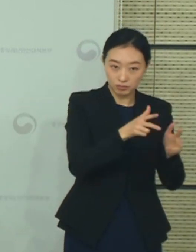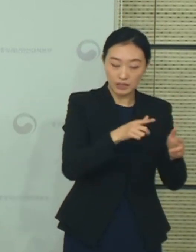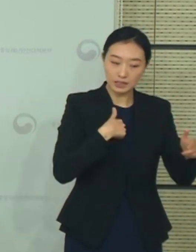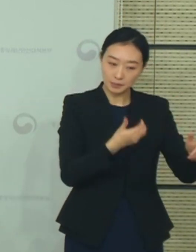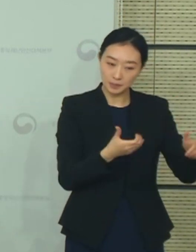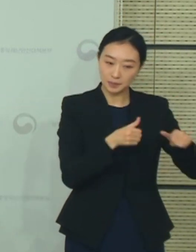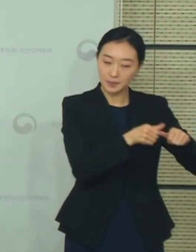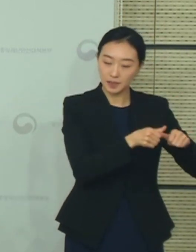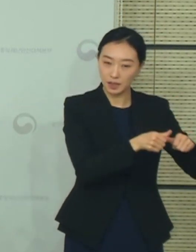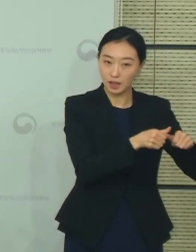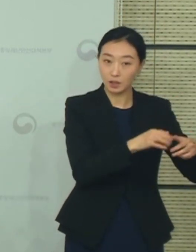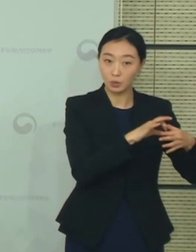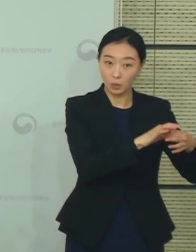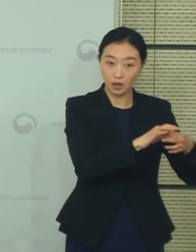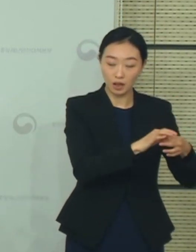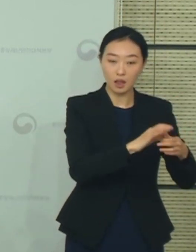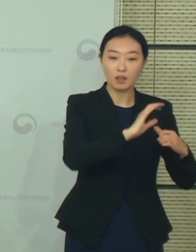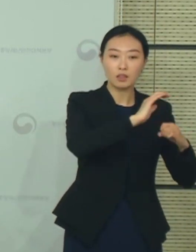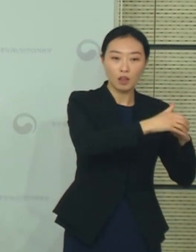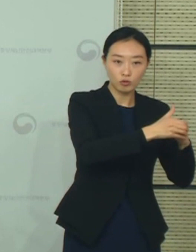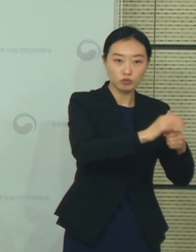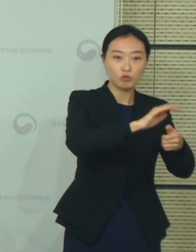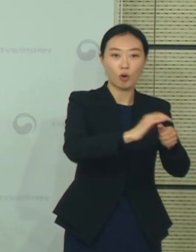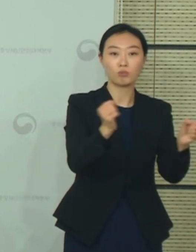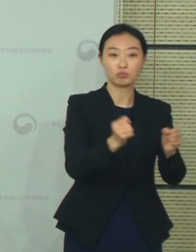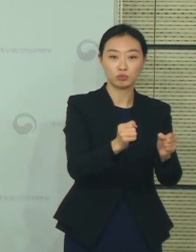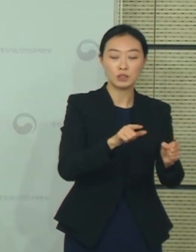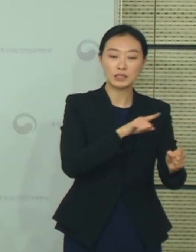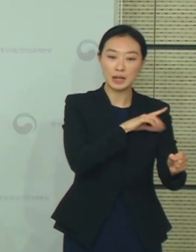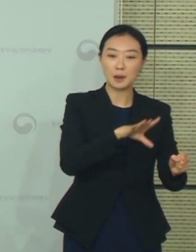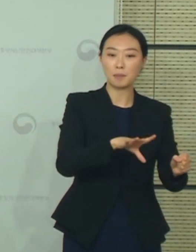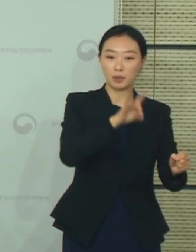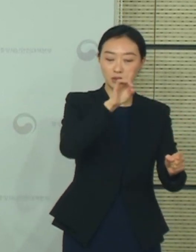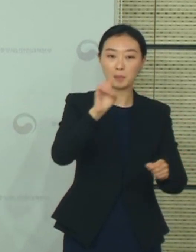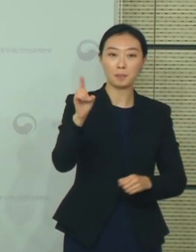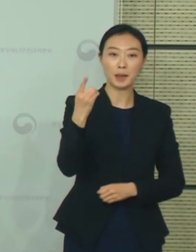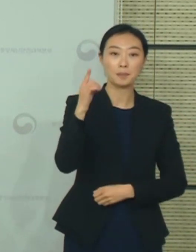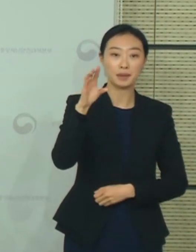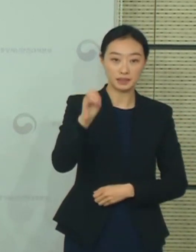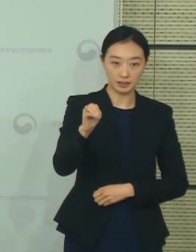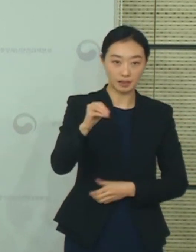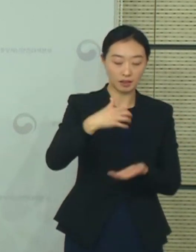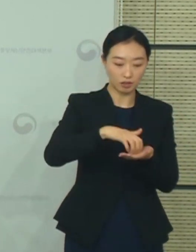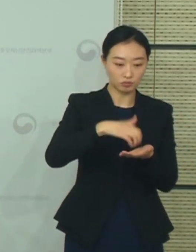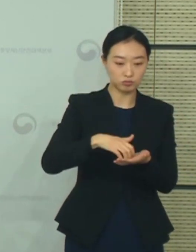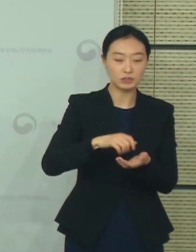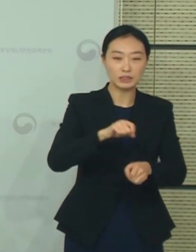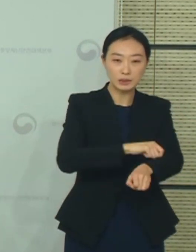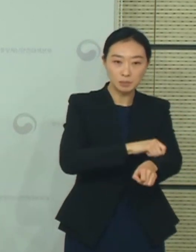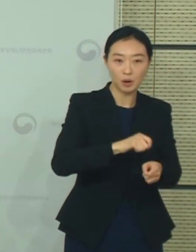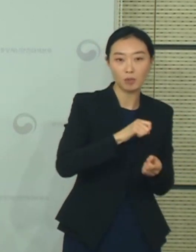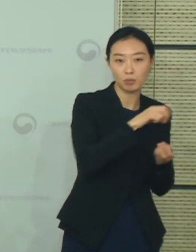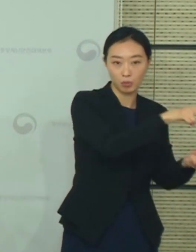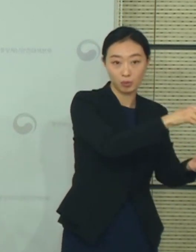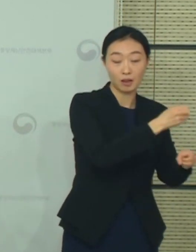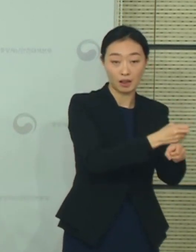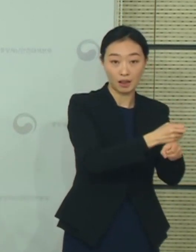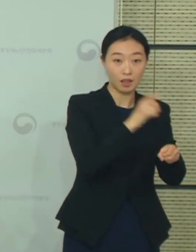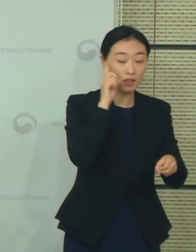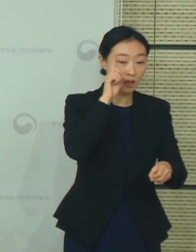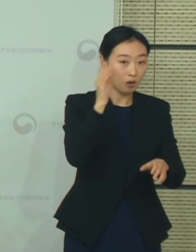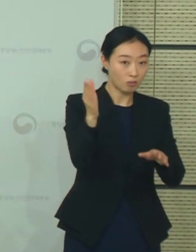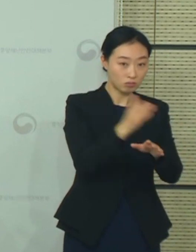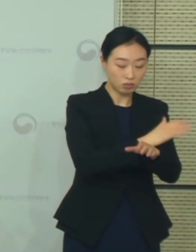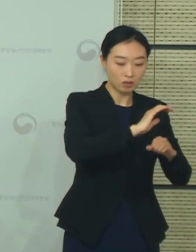통해서 대구 경북 지역에 우선 100만 장을 특별 공급합니다. 내일부터는 대구